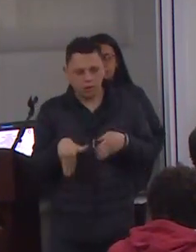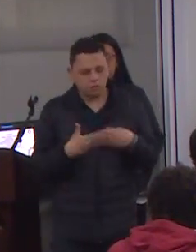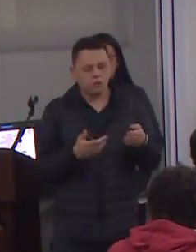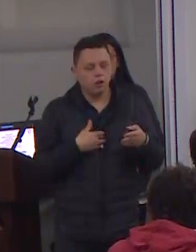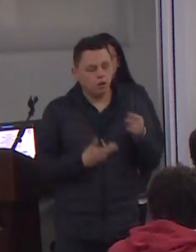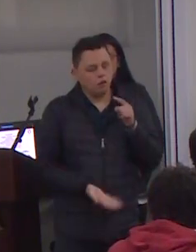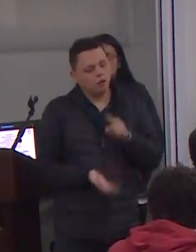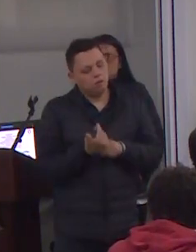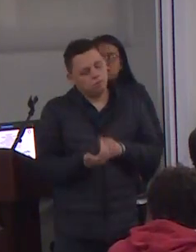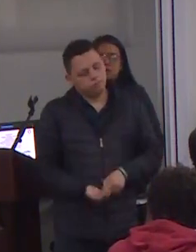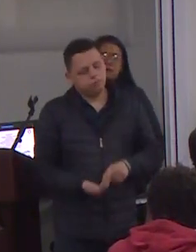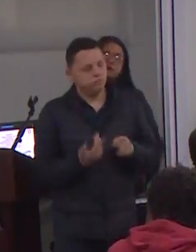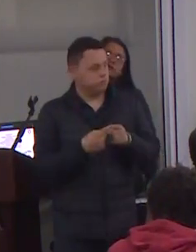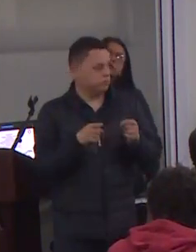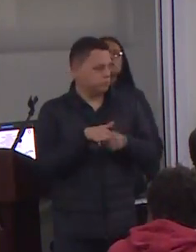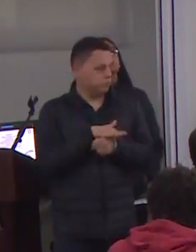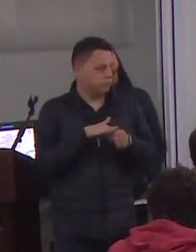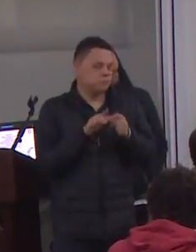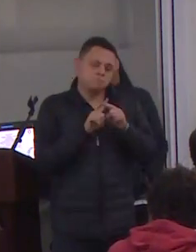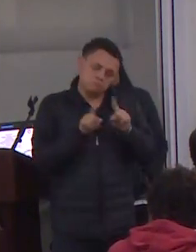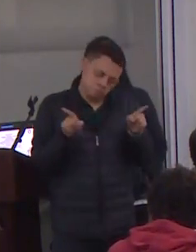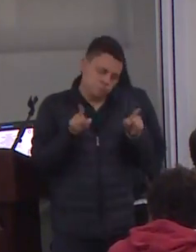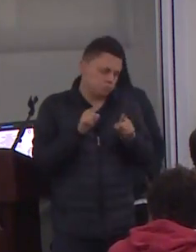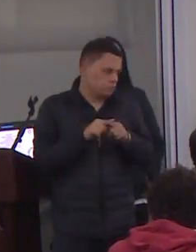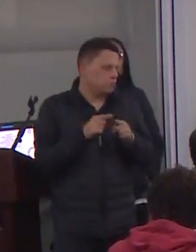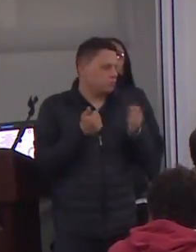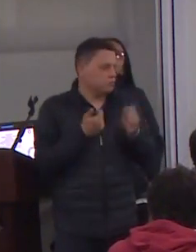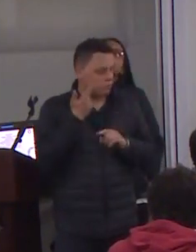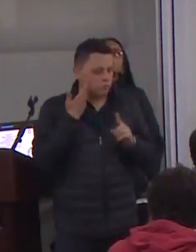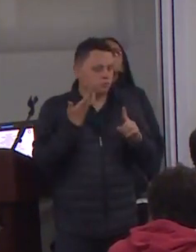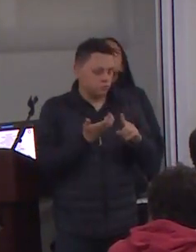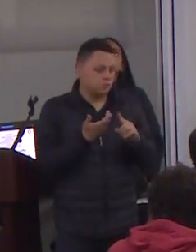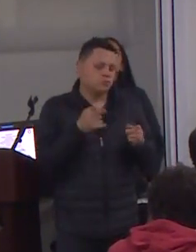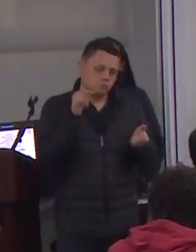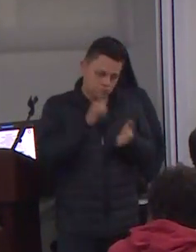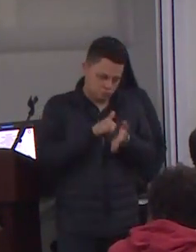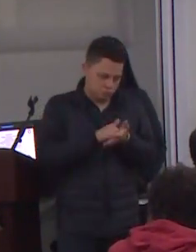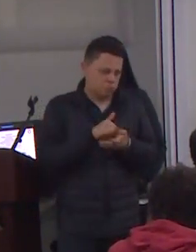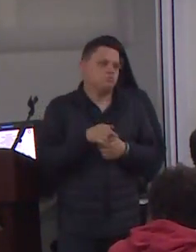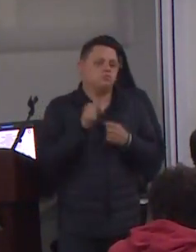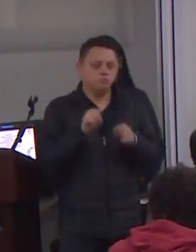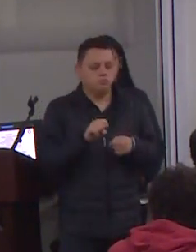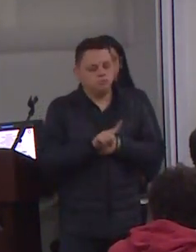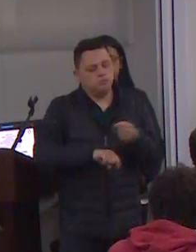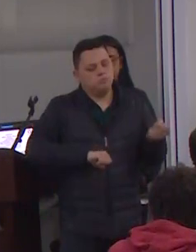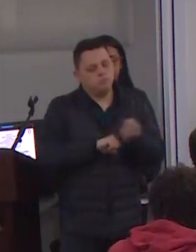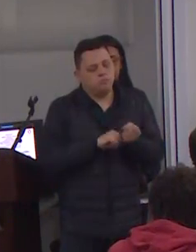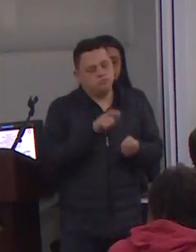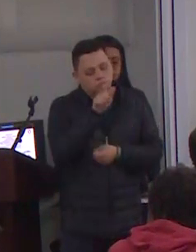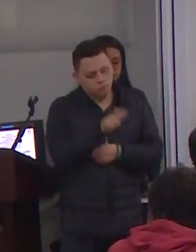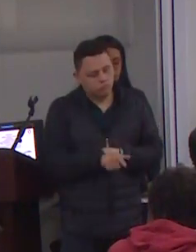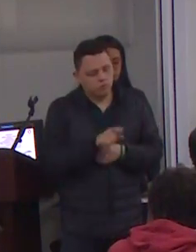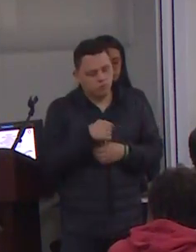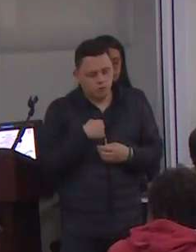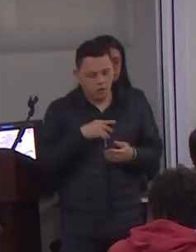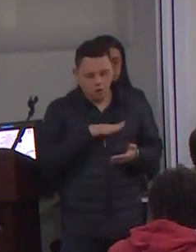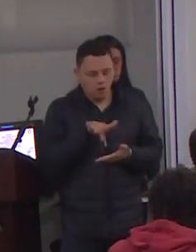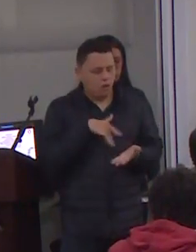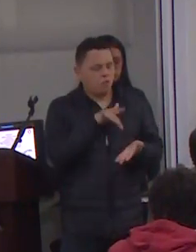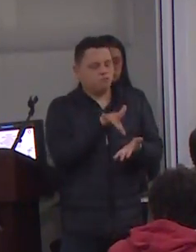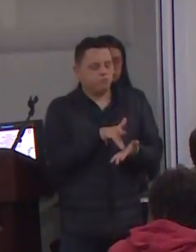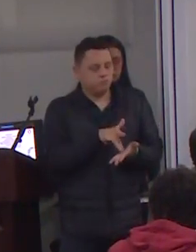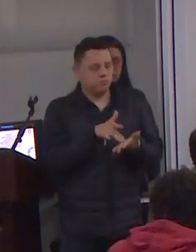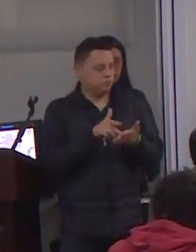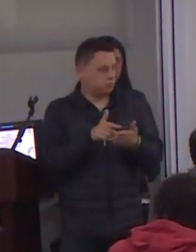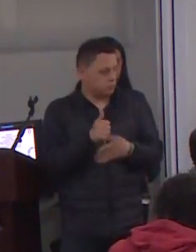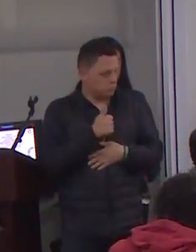encontrando este tipo digamos de situaciones pero la intención es precisamente ayudar al sujeto a que se ubique digamos